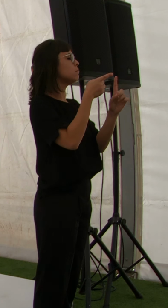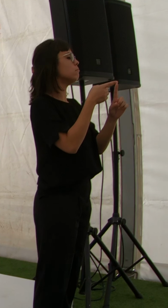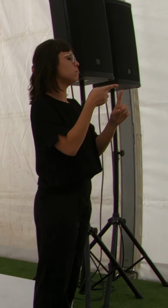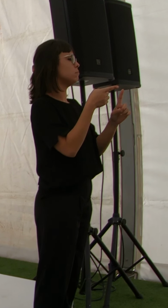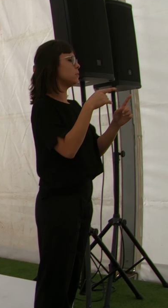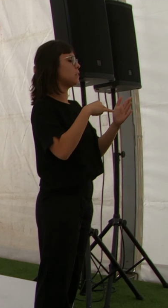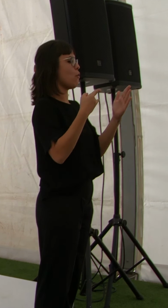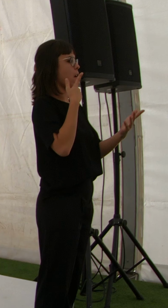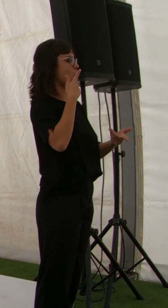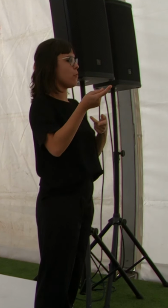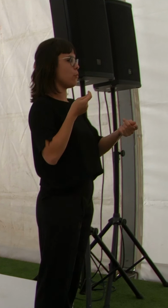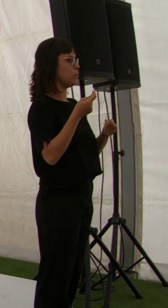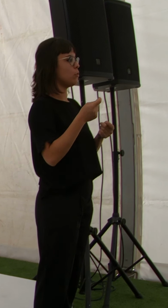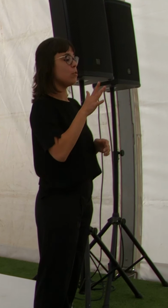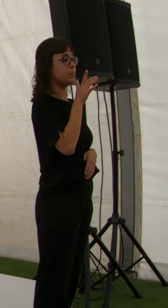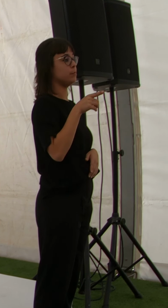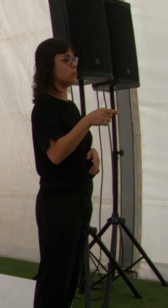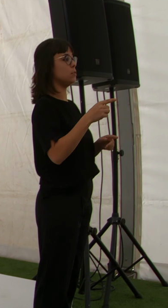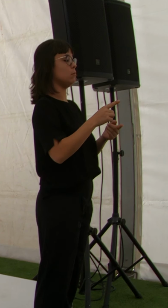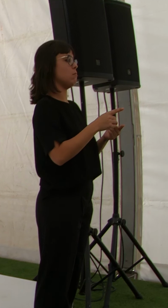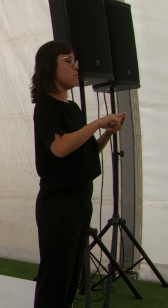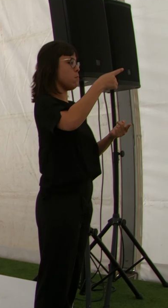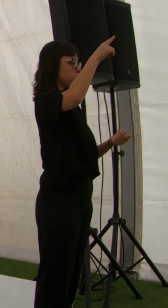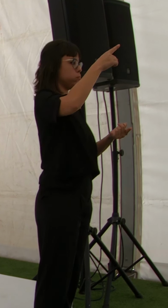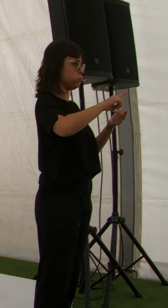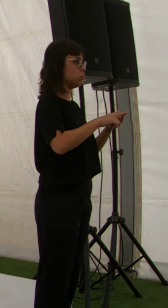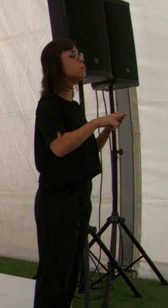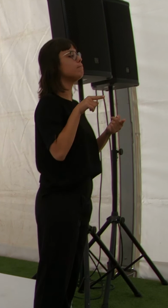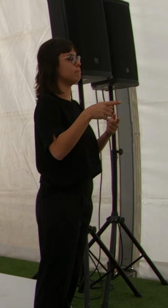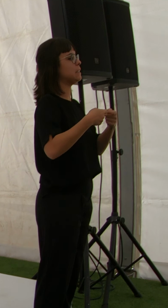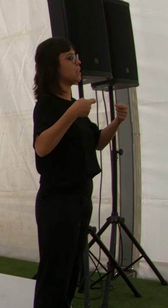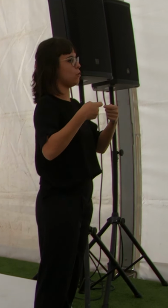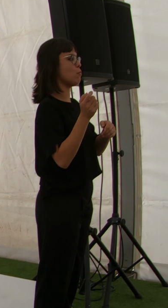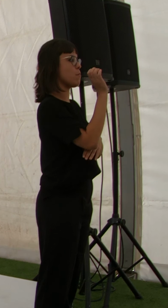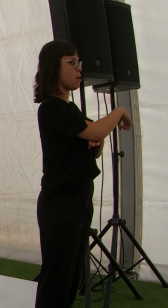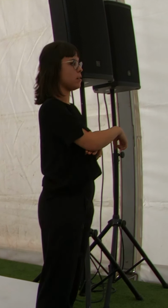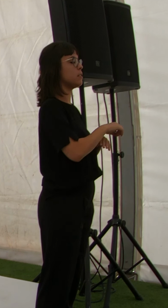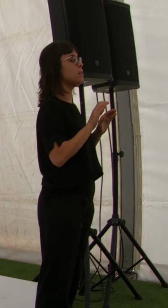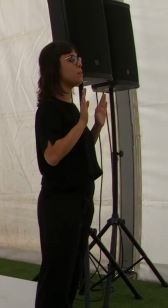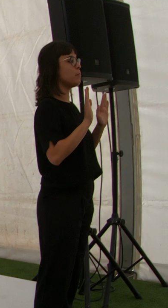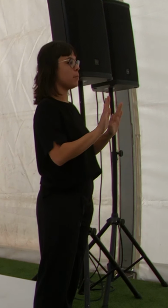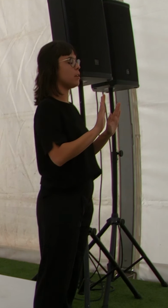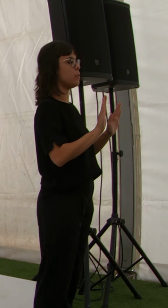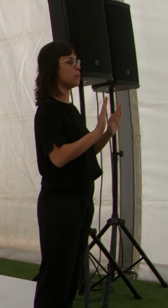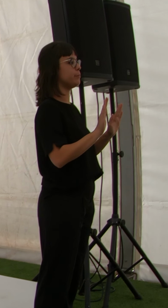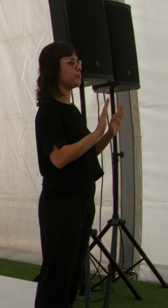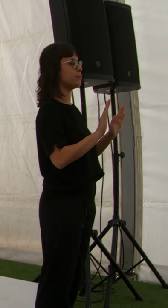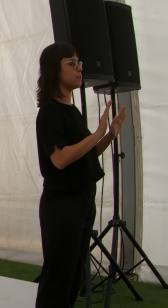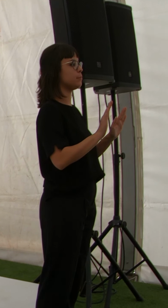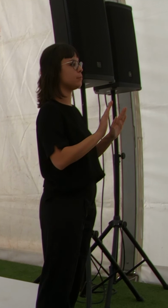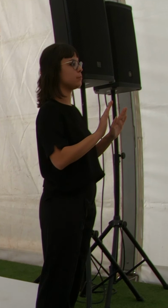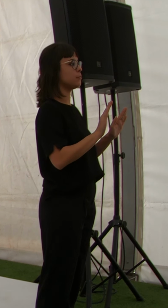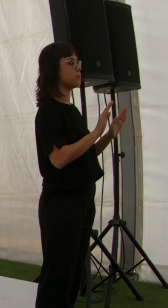tienen una variación de tensión entre carga y descarga bastante más grande que las LFP, pero el resto, el grueso del trabajo, lo podemos hacer